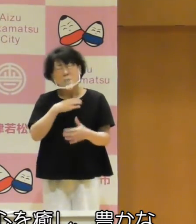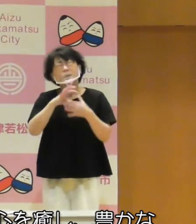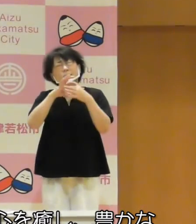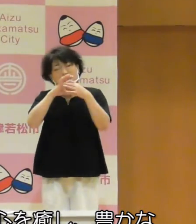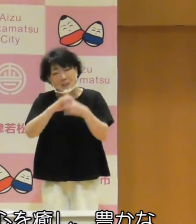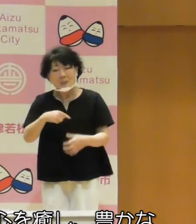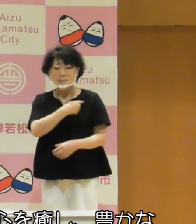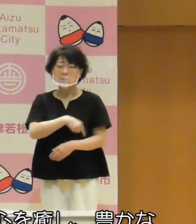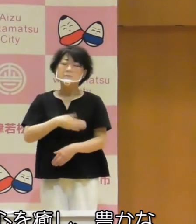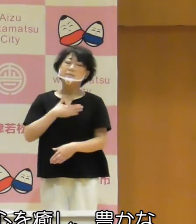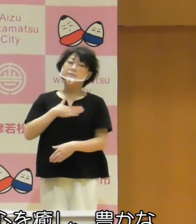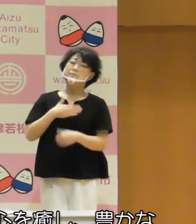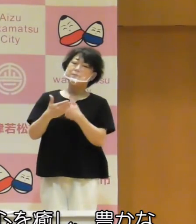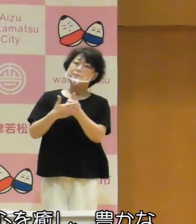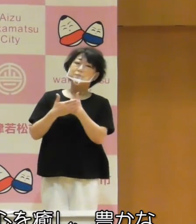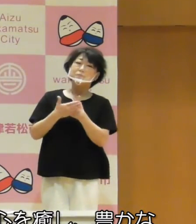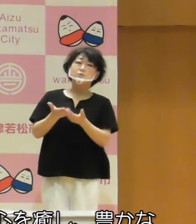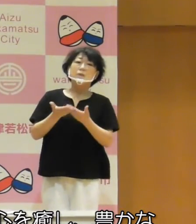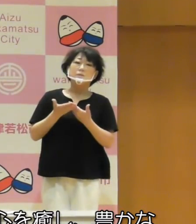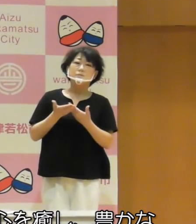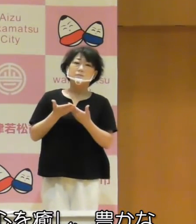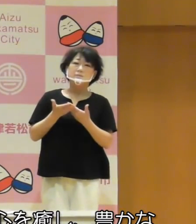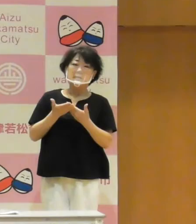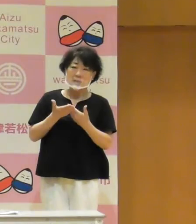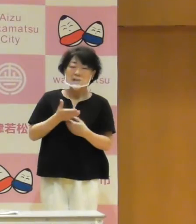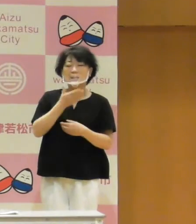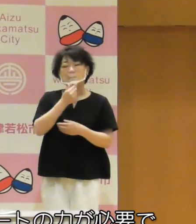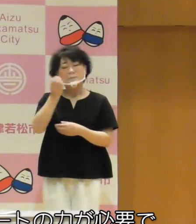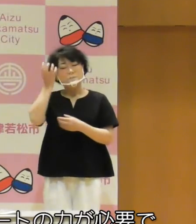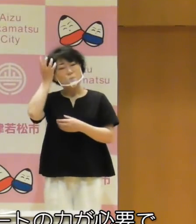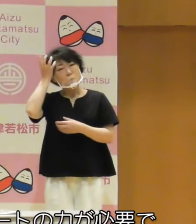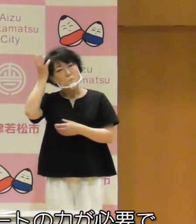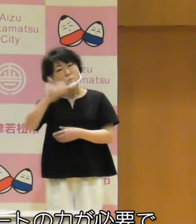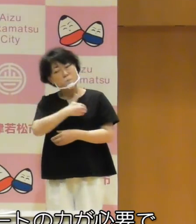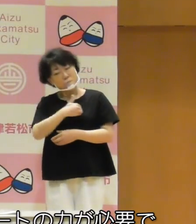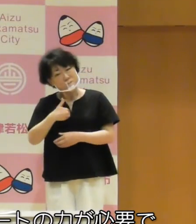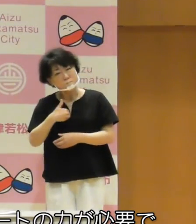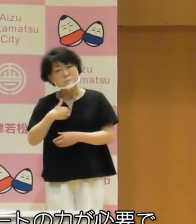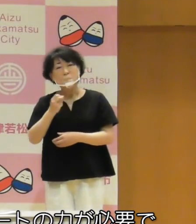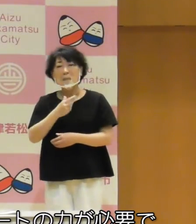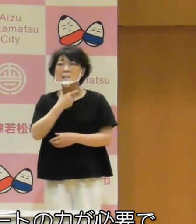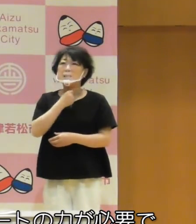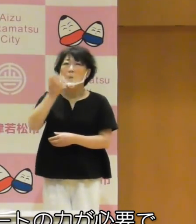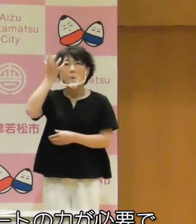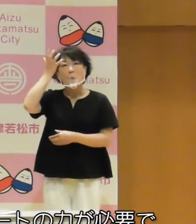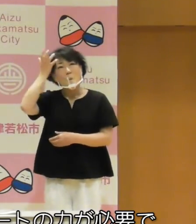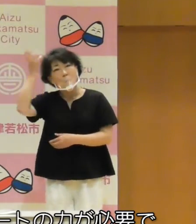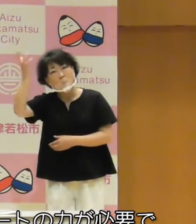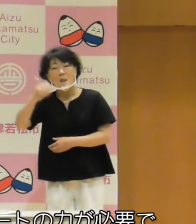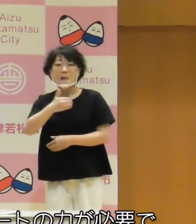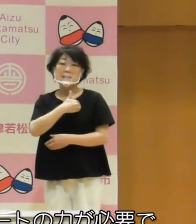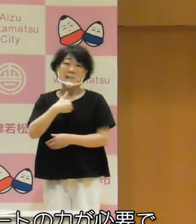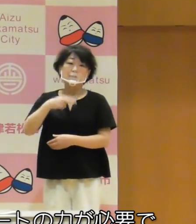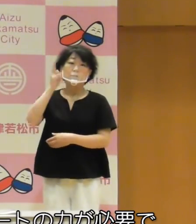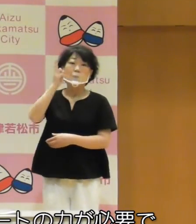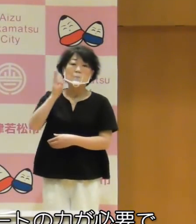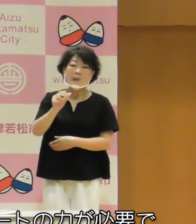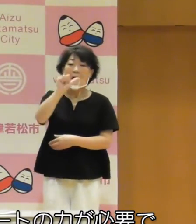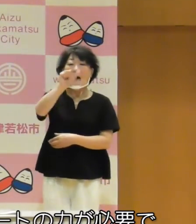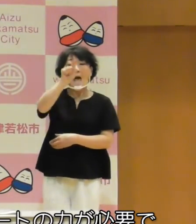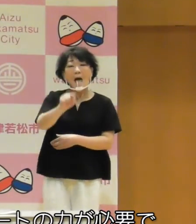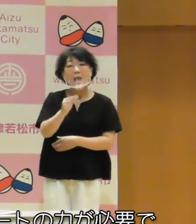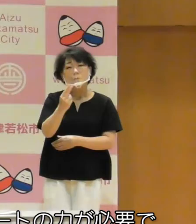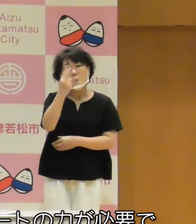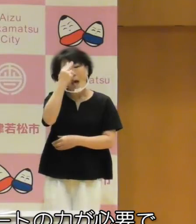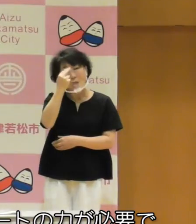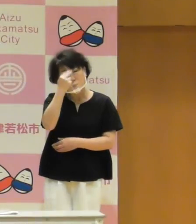たちの心を癒し、豊かな想像力を育み、希望や夢を描く力を与えてくれるアートの力が必